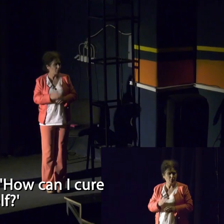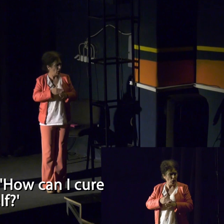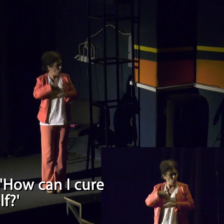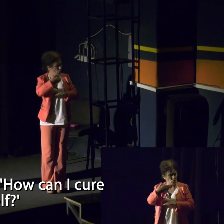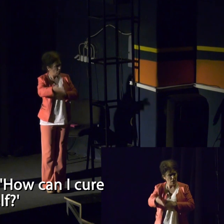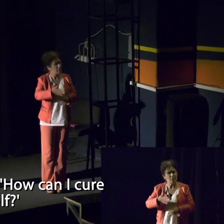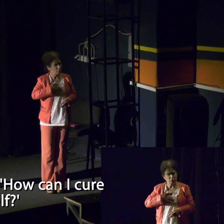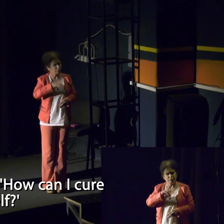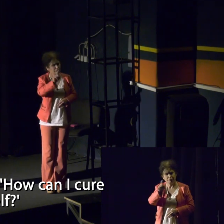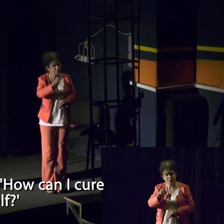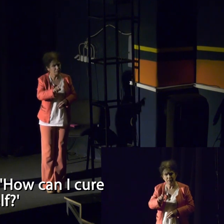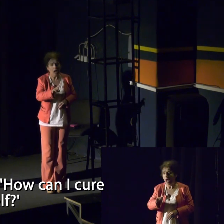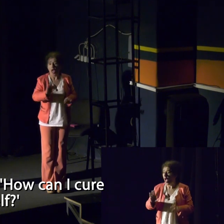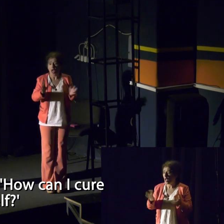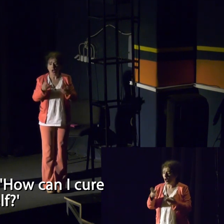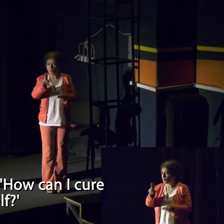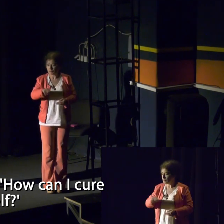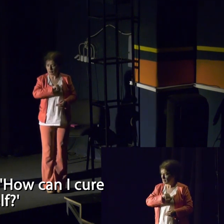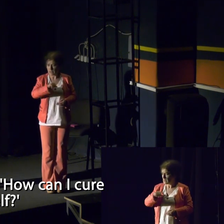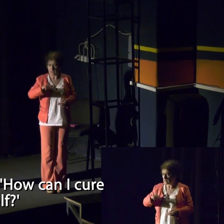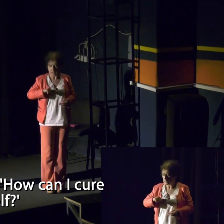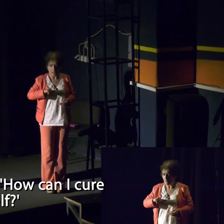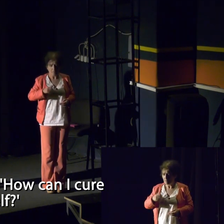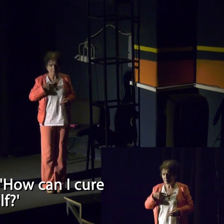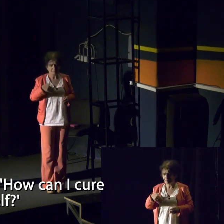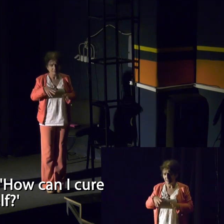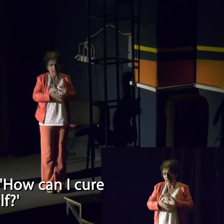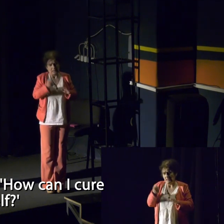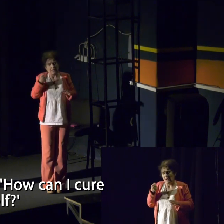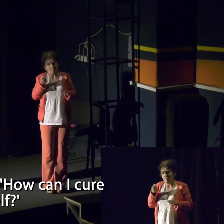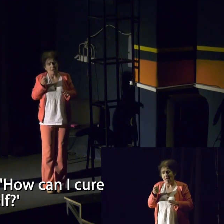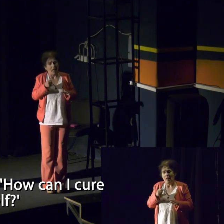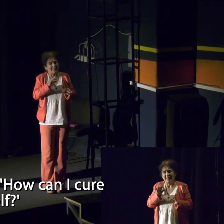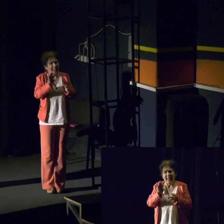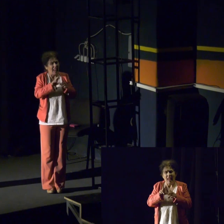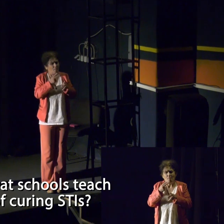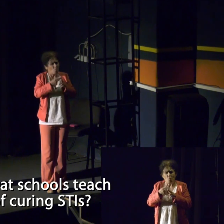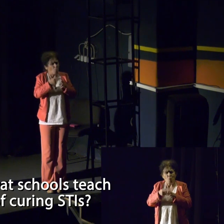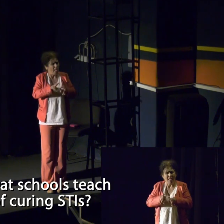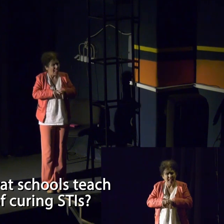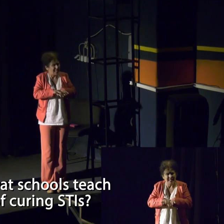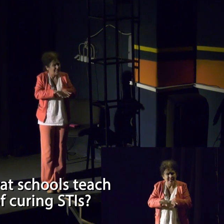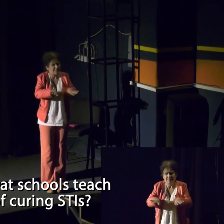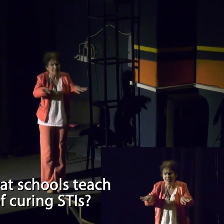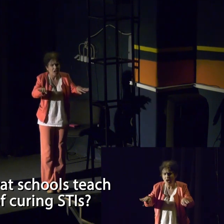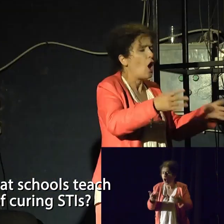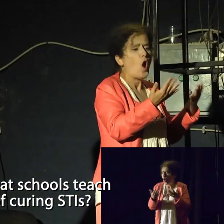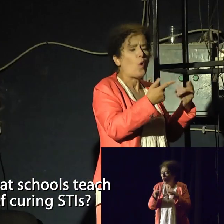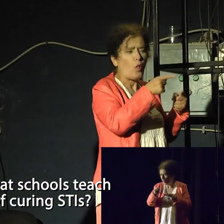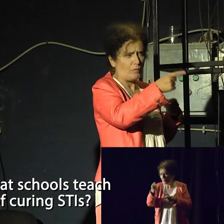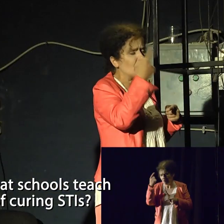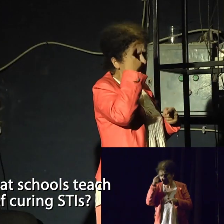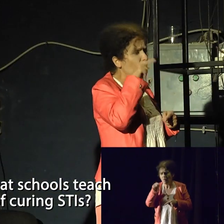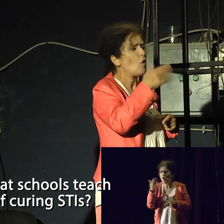Понатаму има прашања како можам сам или сама да се излечам од сексуално преносливи инфекции? Колку од вас сметате дека